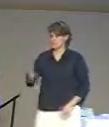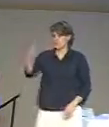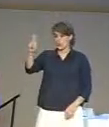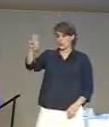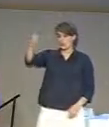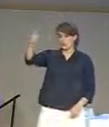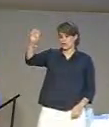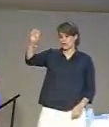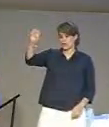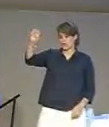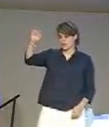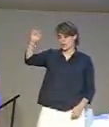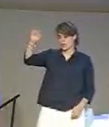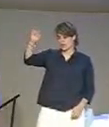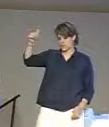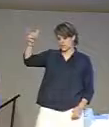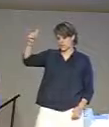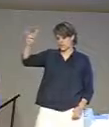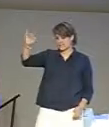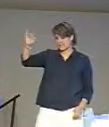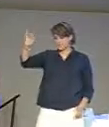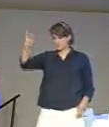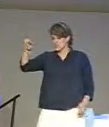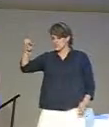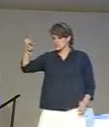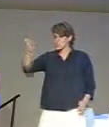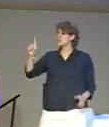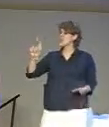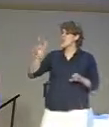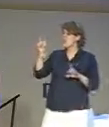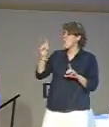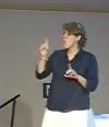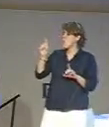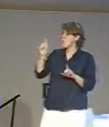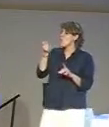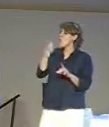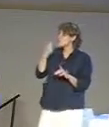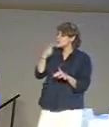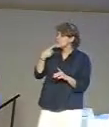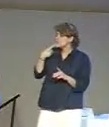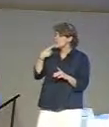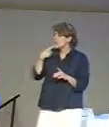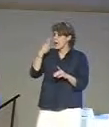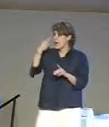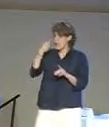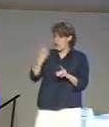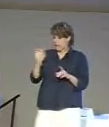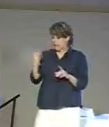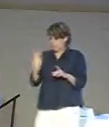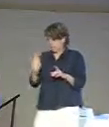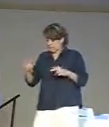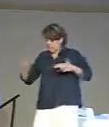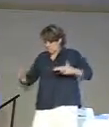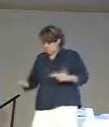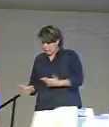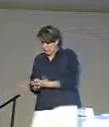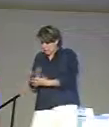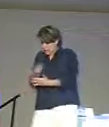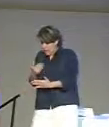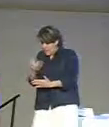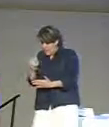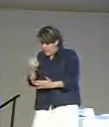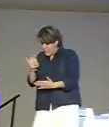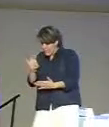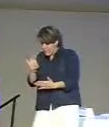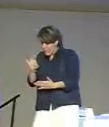inhibición y corticosteroides cuando ya estamos ante una amenaza de parto